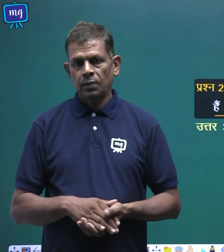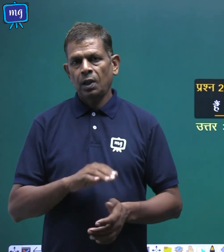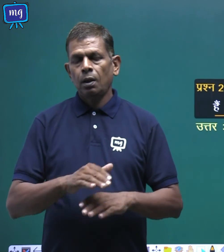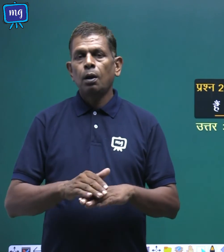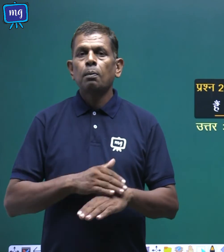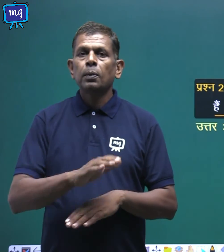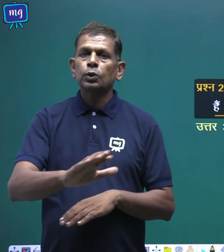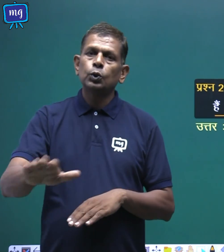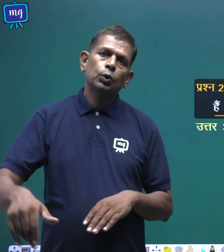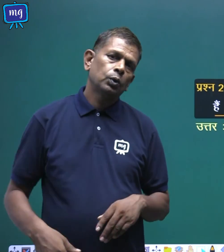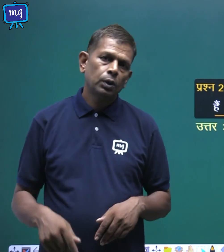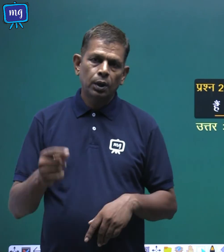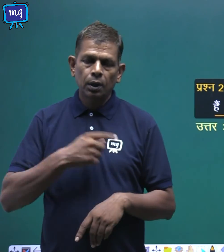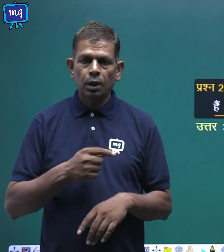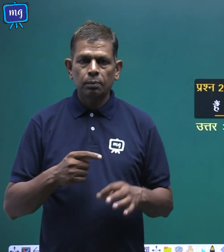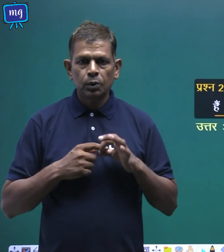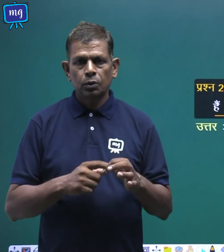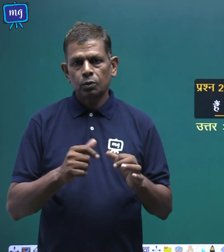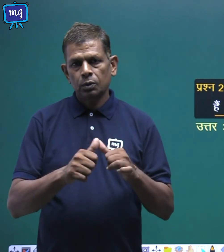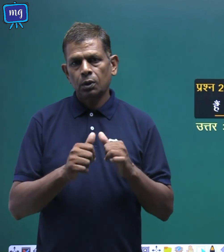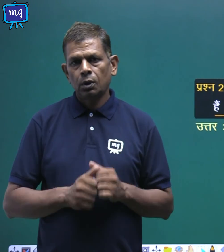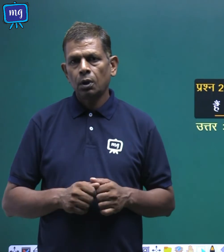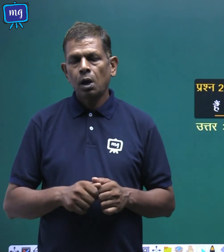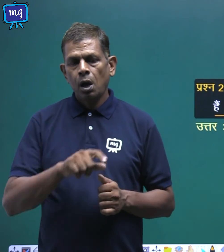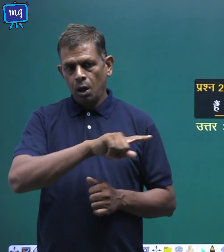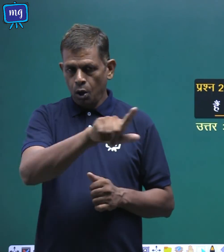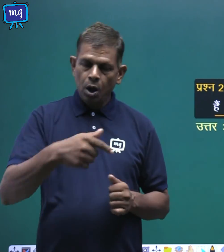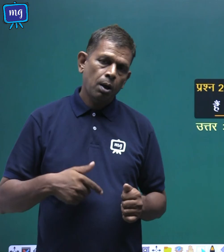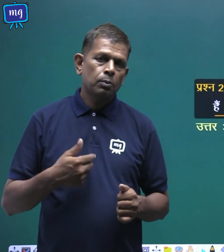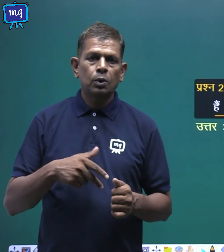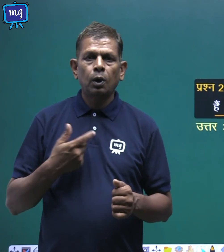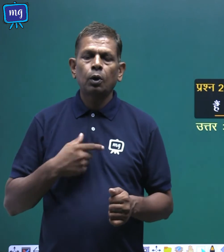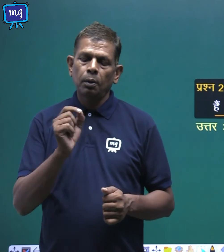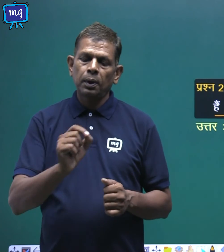बच्चों, इन प्रश्नों के उत्तर आप स्वयं लिखना।